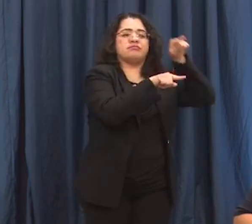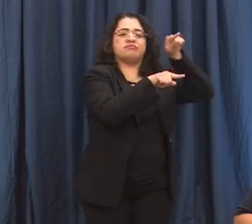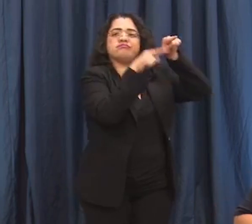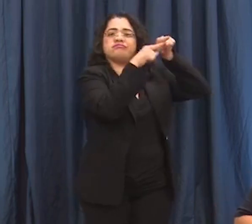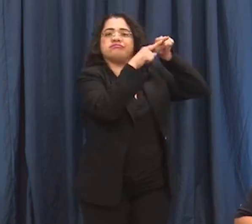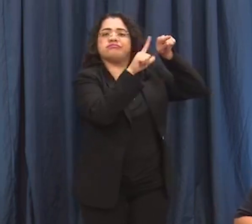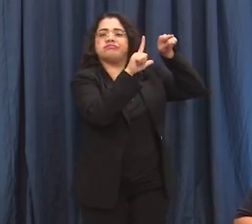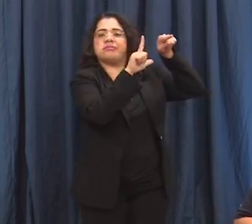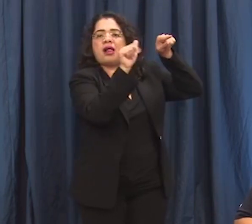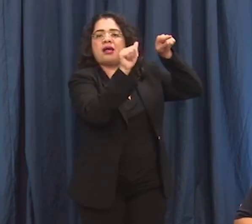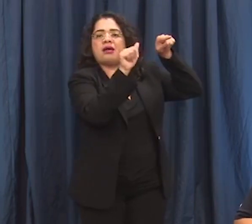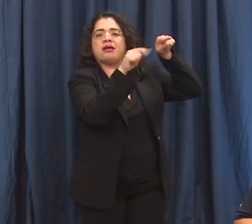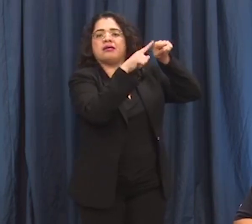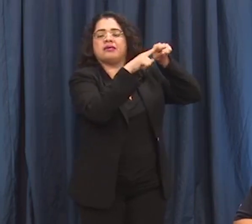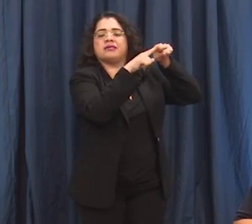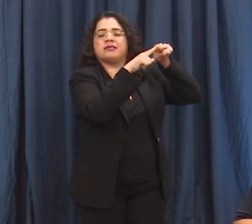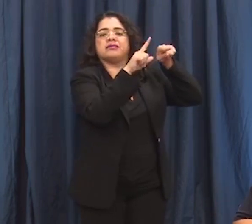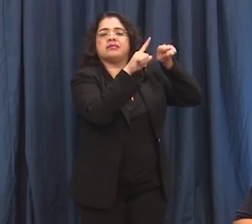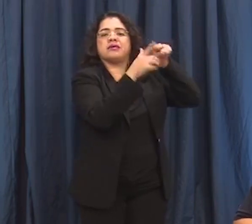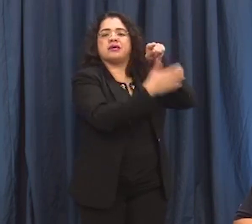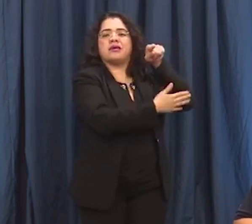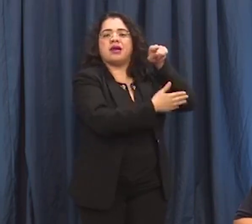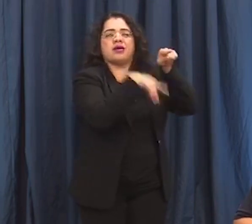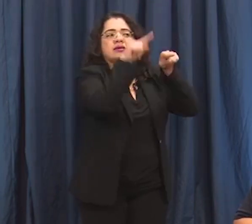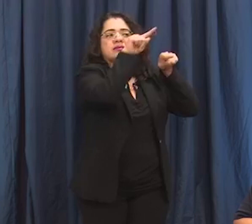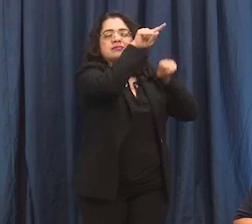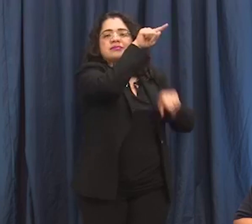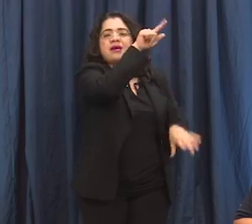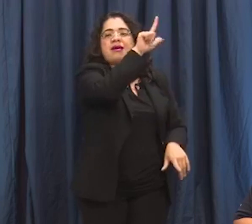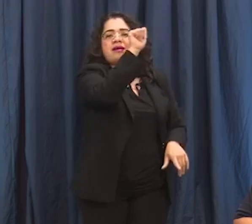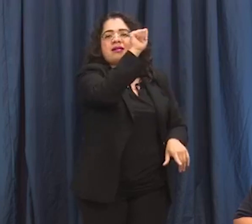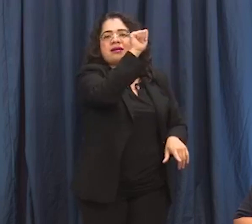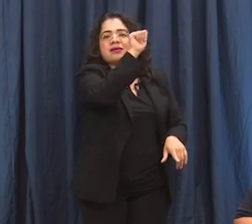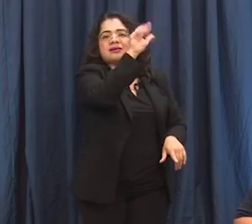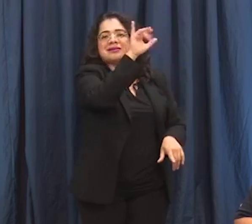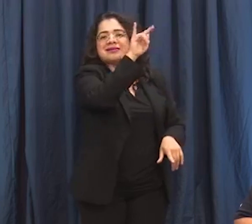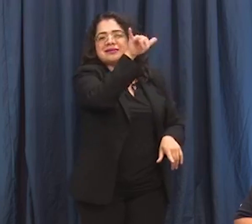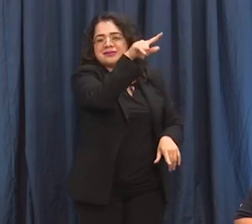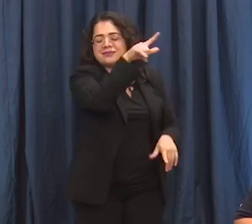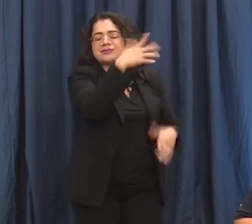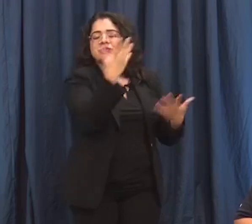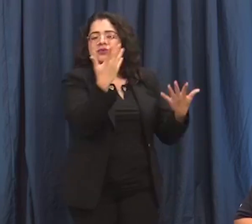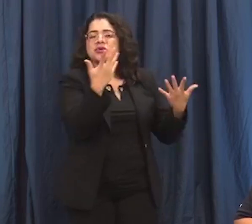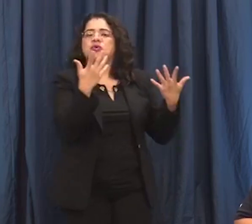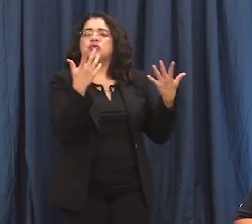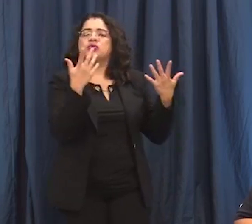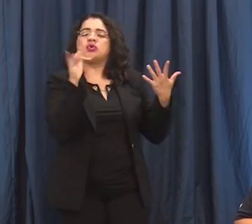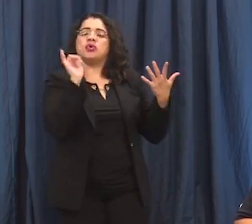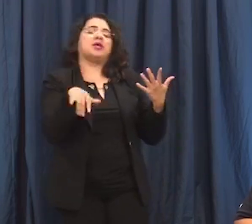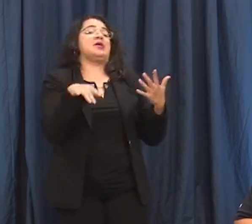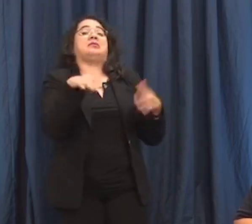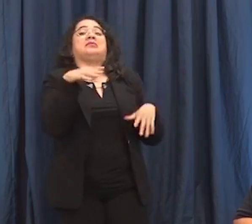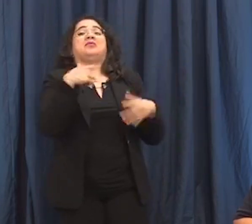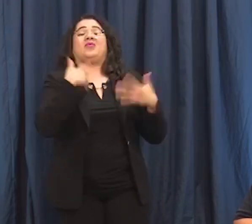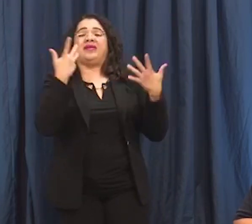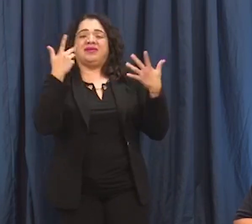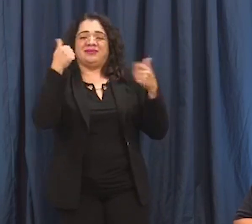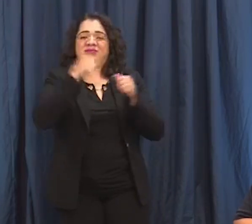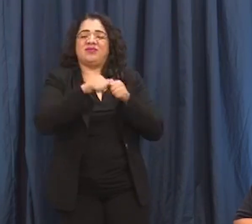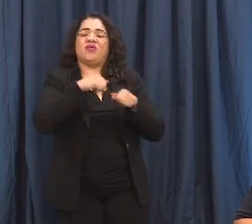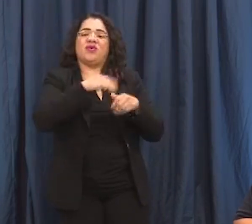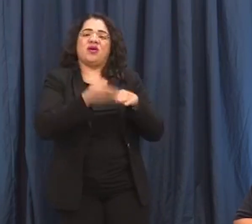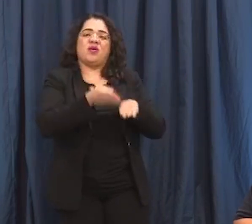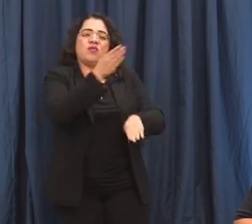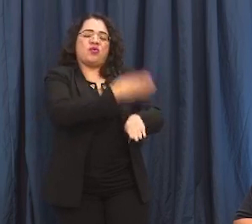Nuestras pruebas para el coronavirus. Hemos aumentado considerablemente nuestra capacidad de pruebas con 6 sitios de prueba. Hasta